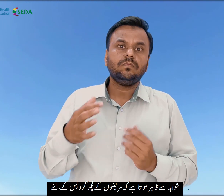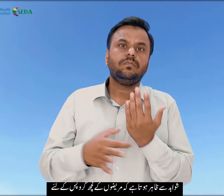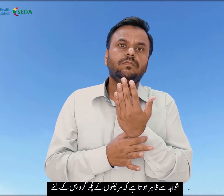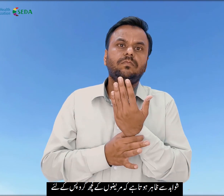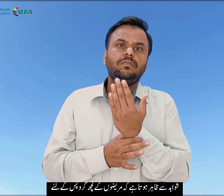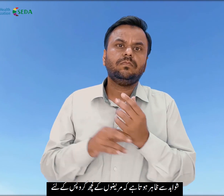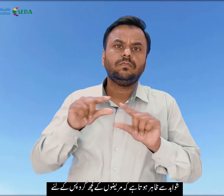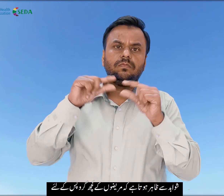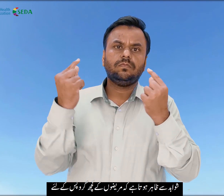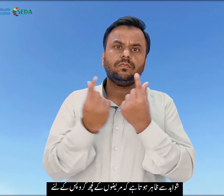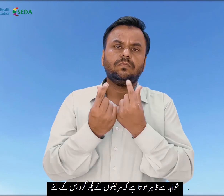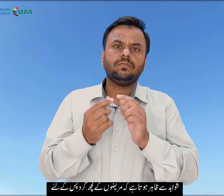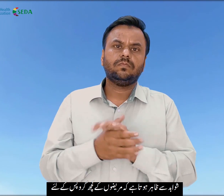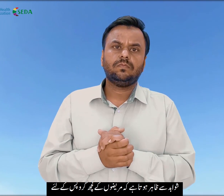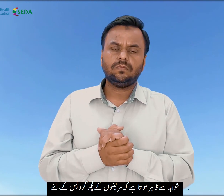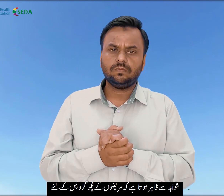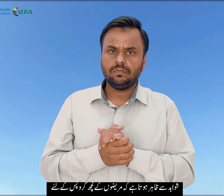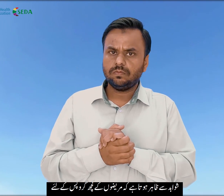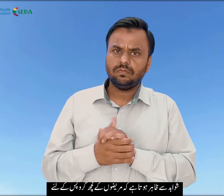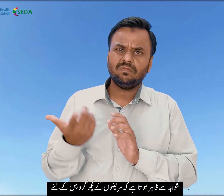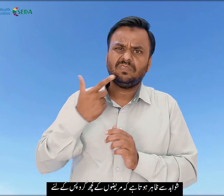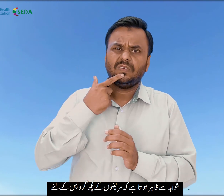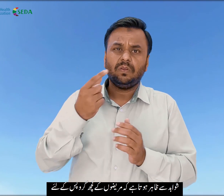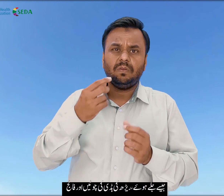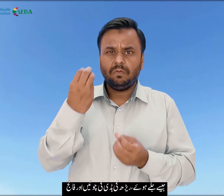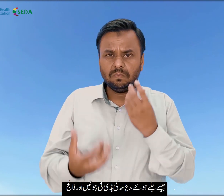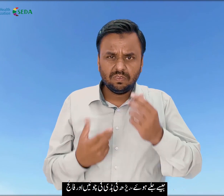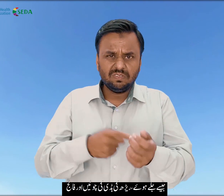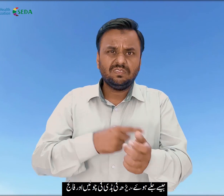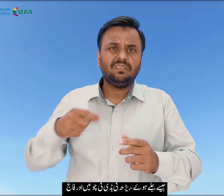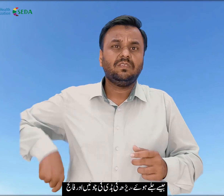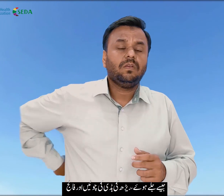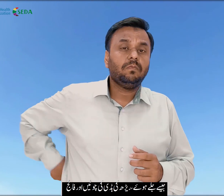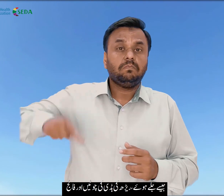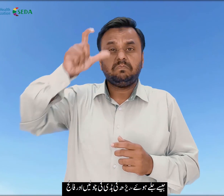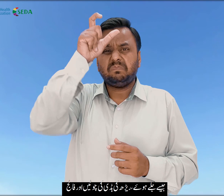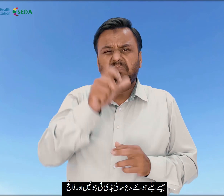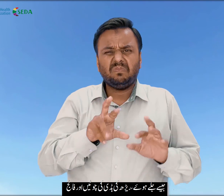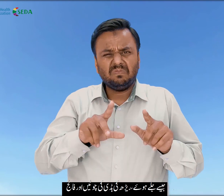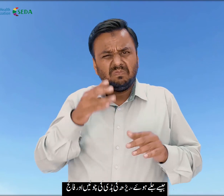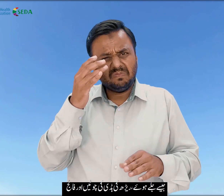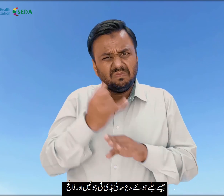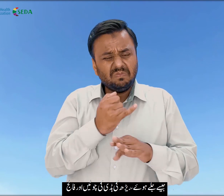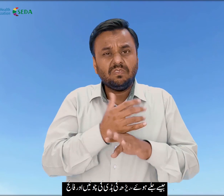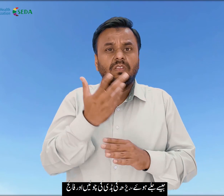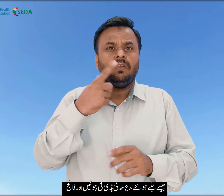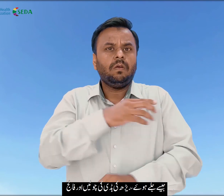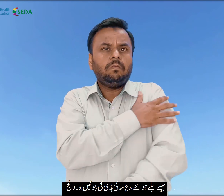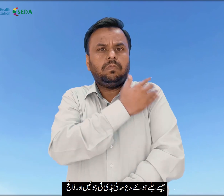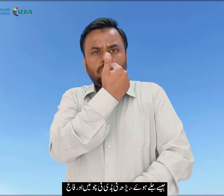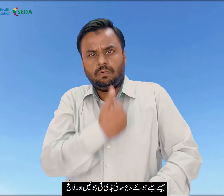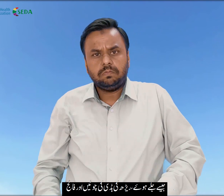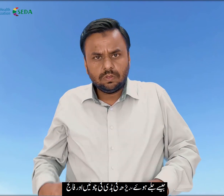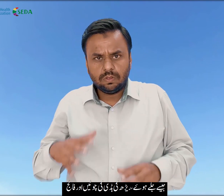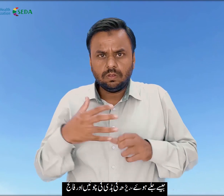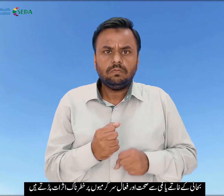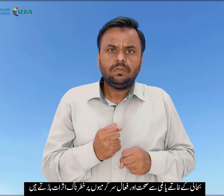کہ مریضوں کے کچھ گروپس کے لیے، جیسے جلے ہوئے، ریڑھ کی ہڈی کی چوٹیں اور فالج، بحالی